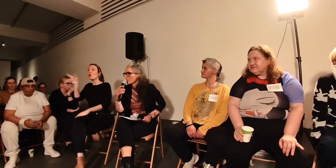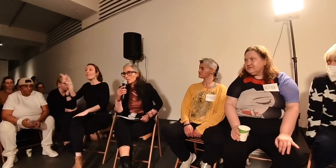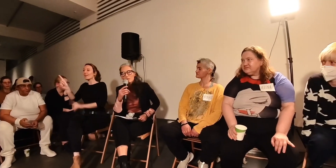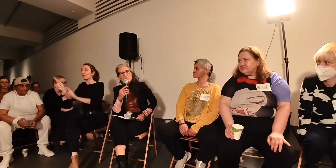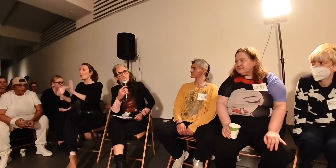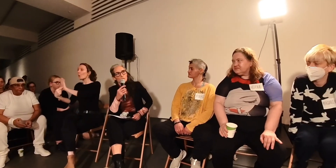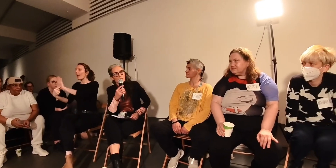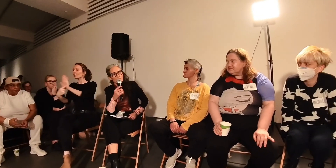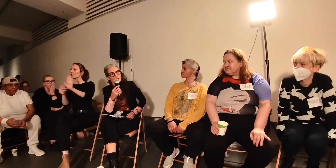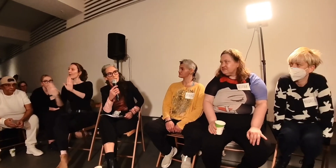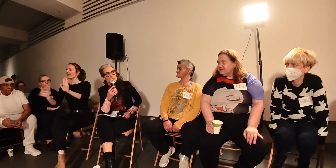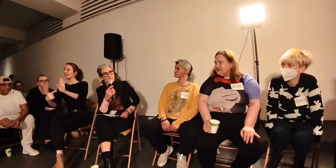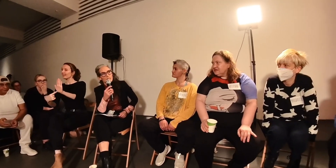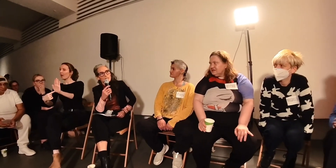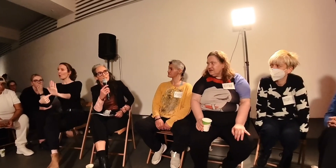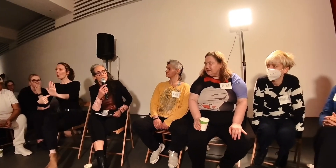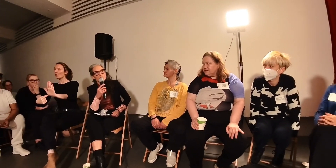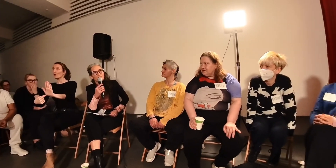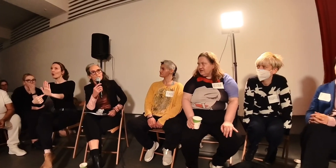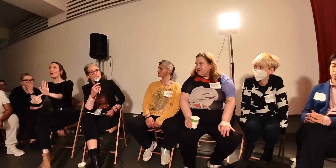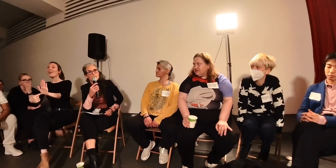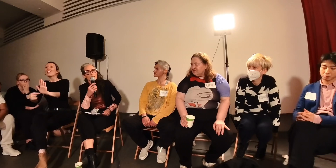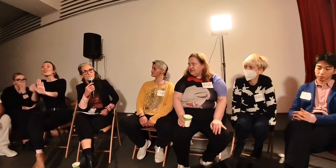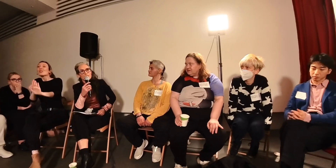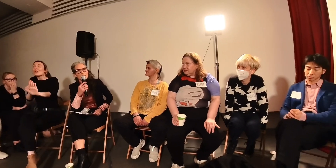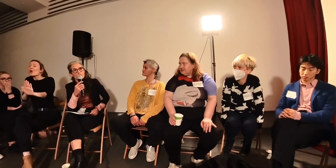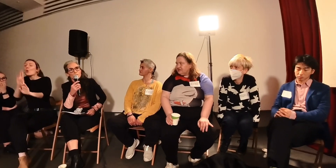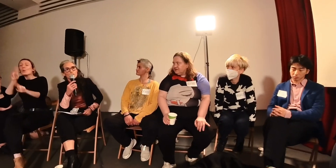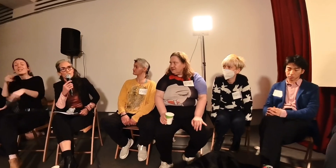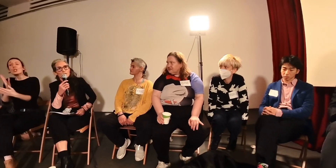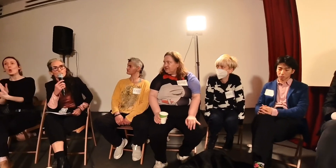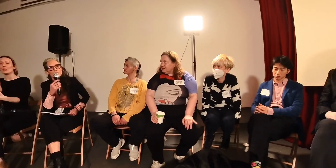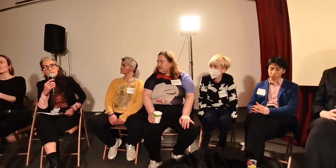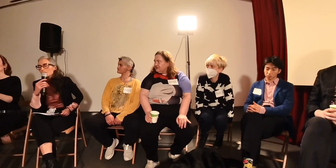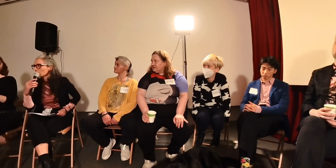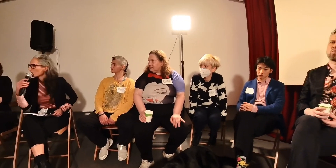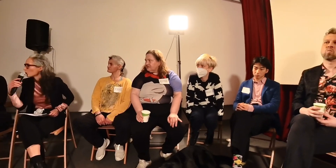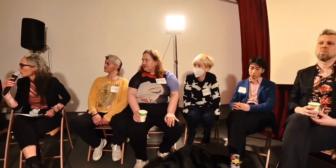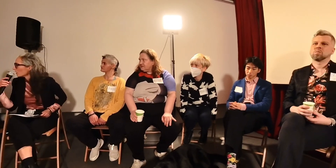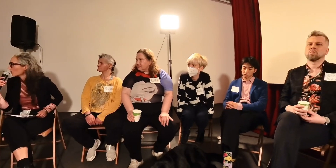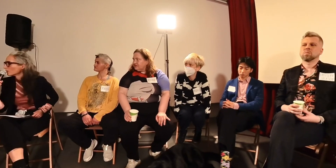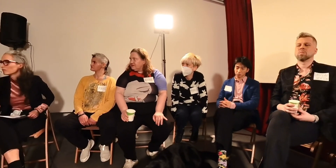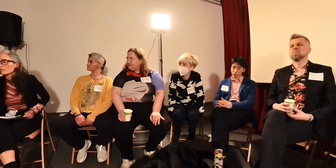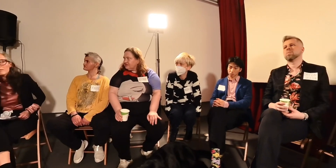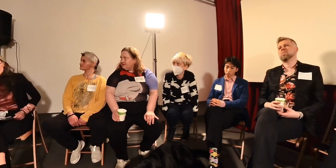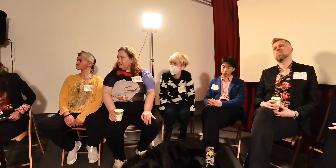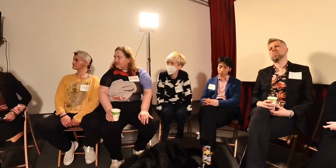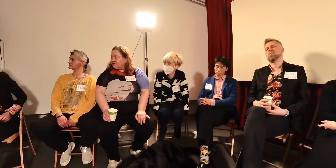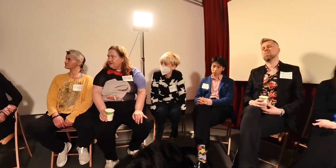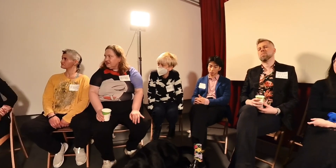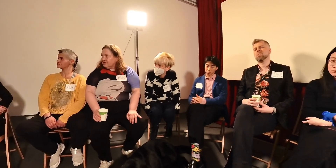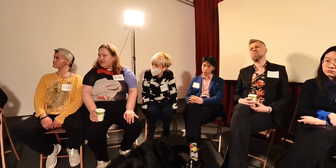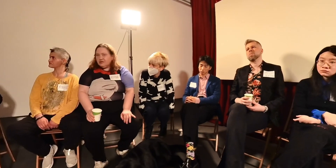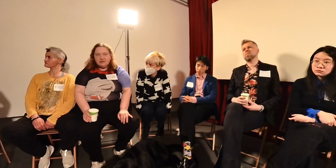umění je vlastně jakoby dalším kanálem, skrze který se ta společnost jakoby nejvíc asi může